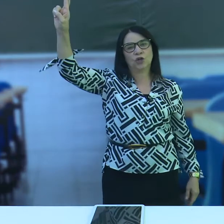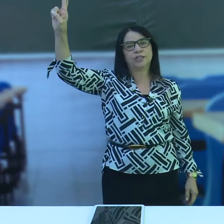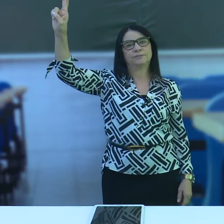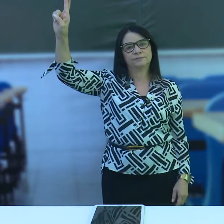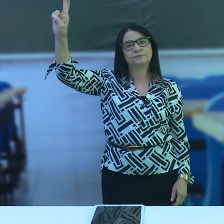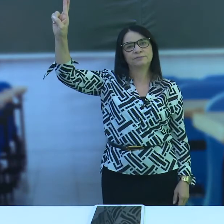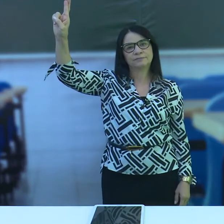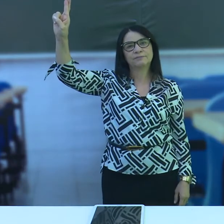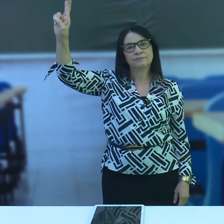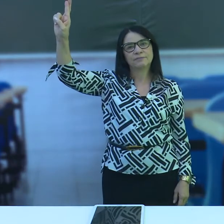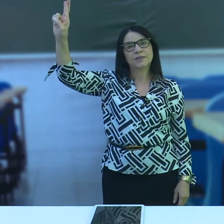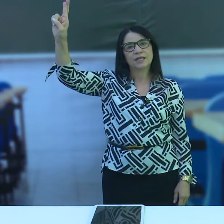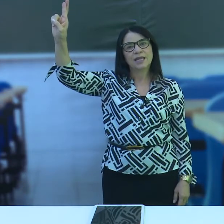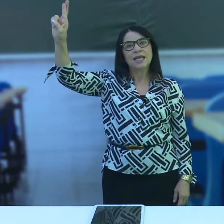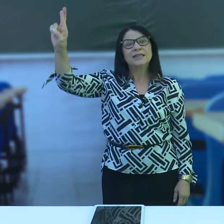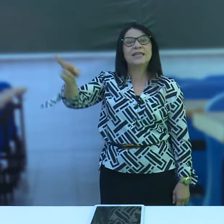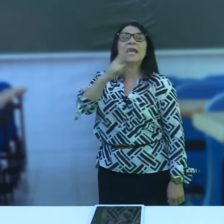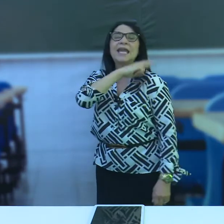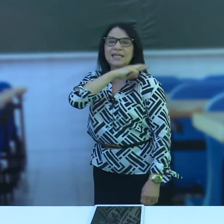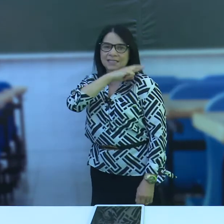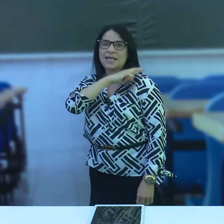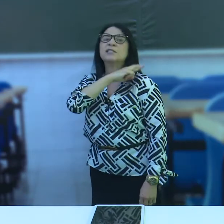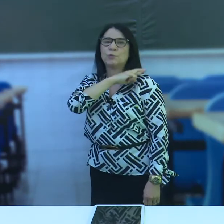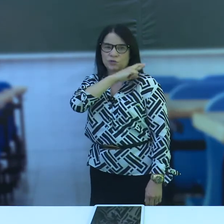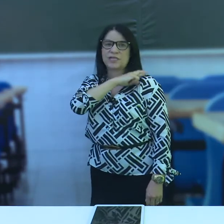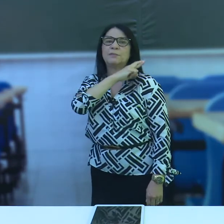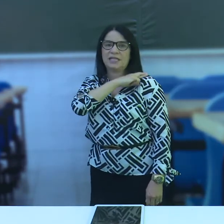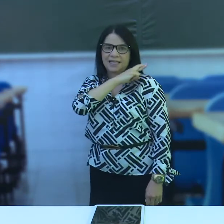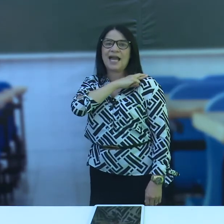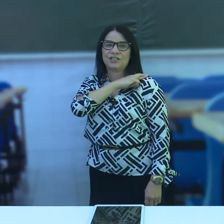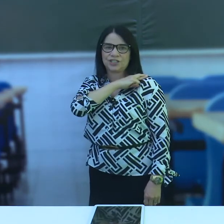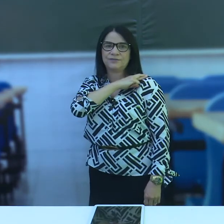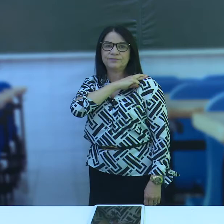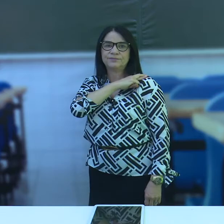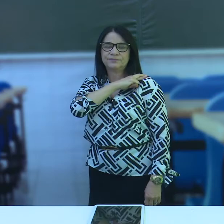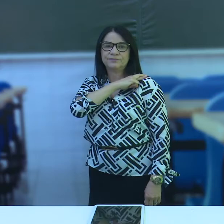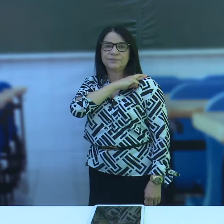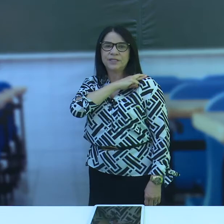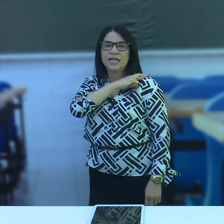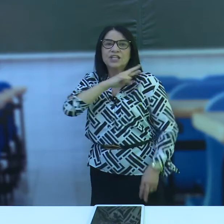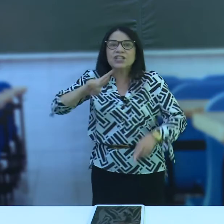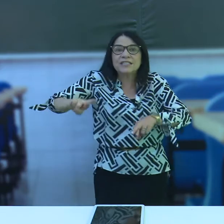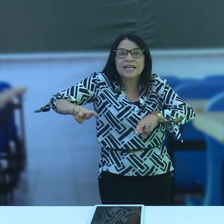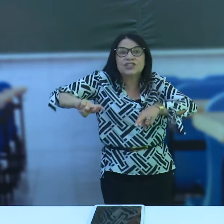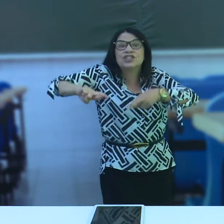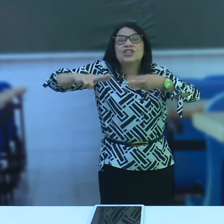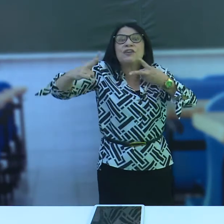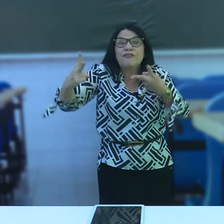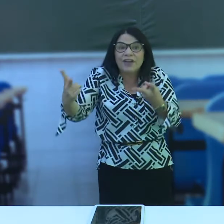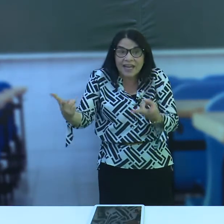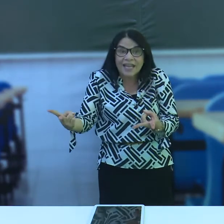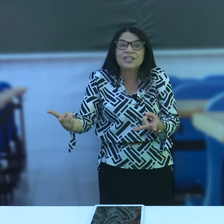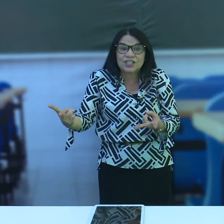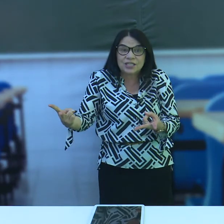Senhor tem essa responsabilidade de ser diferente